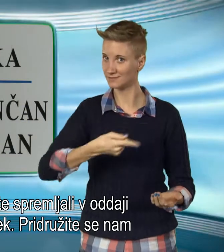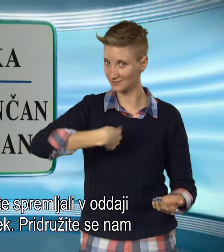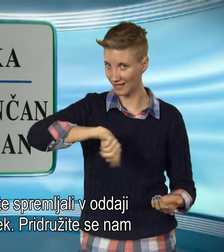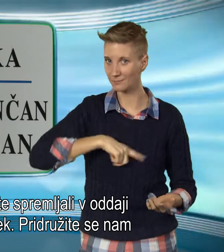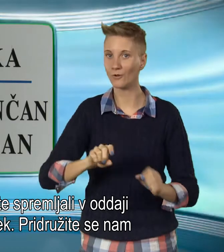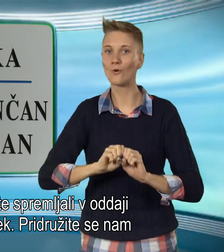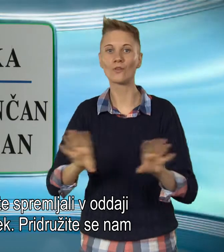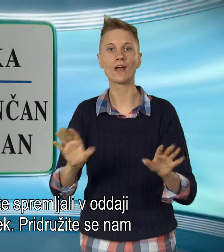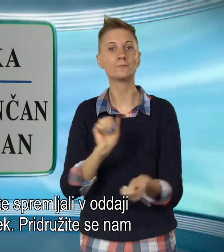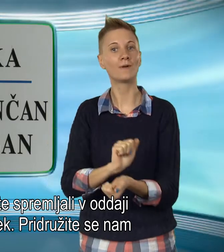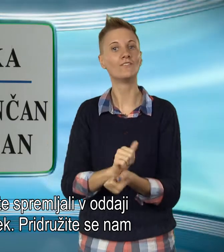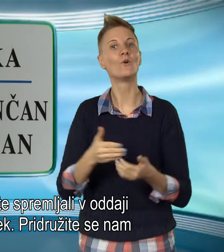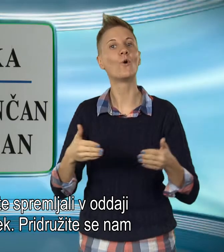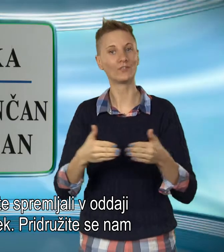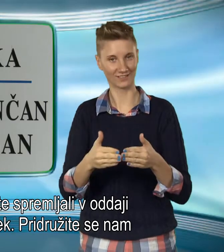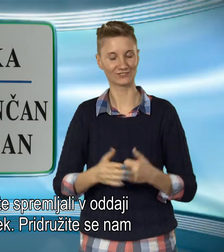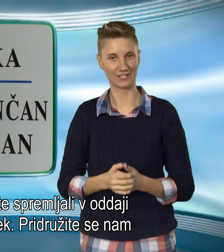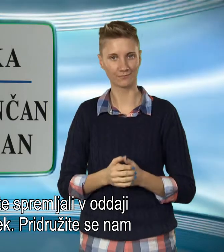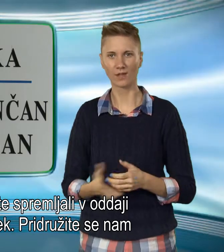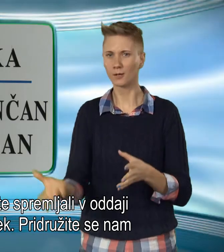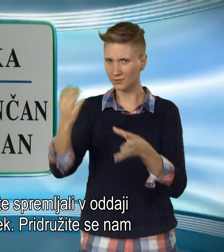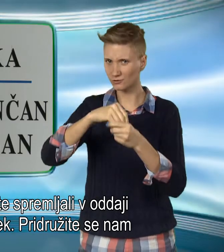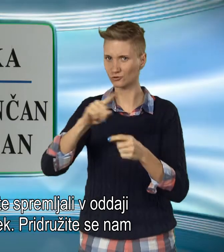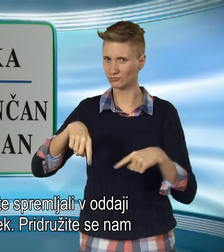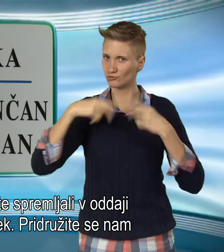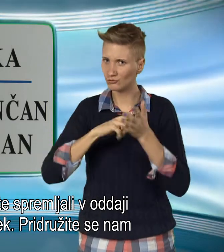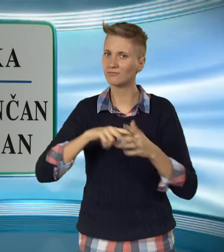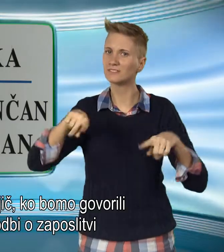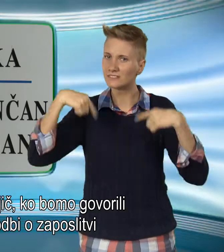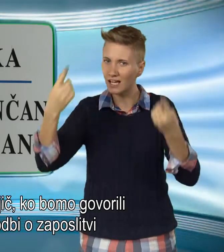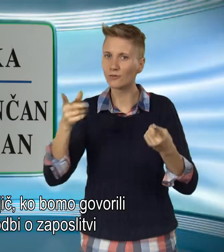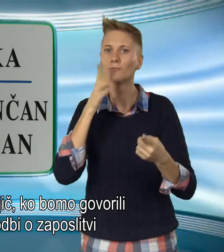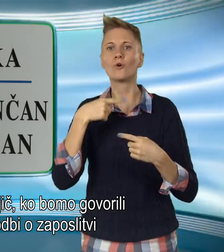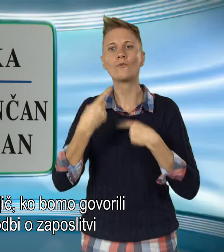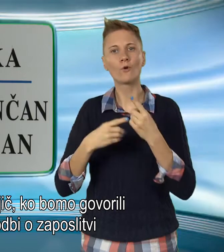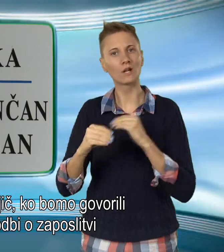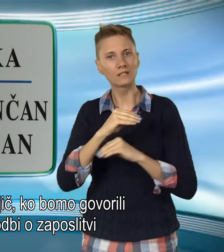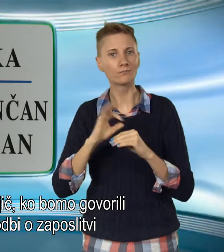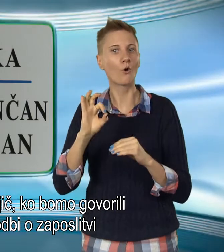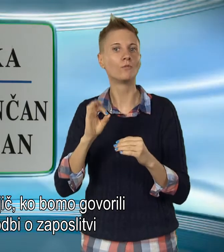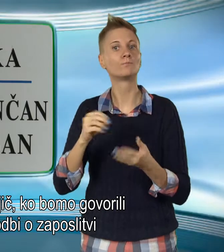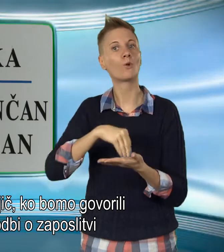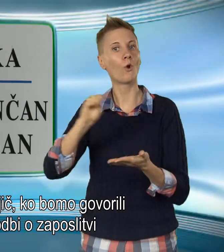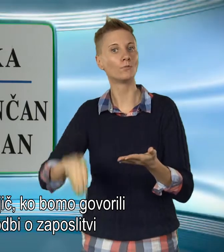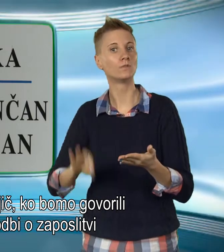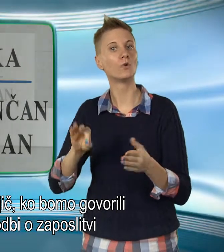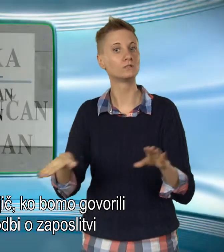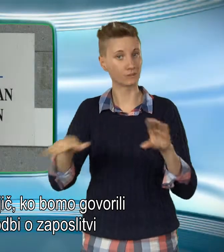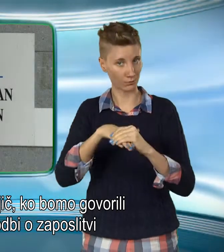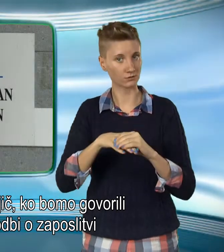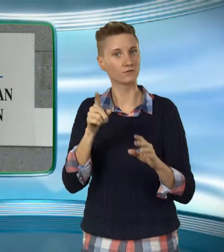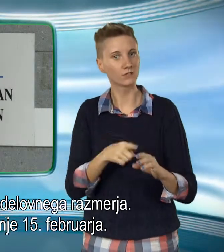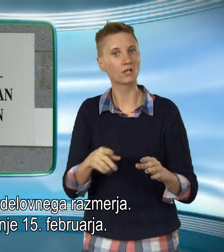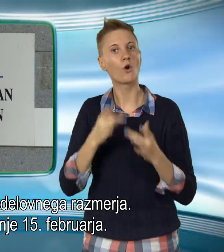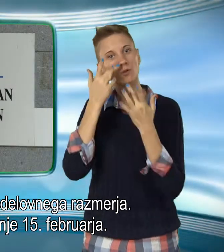Hvala, ker ste spremljali oddajo Pravni kotiček. Pridružite se nam tudi naslednjič, ko bomo govorili o pogodbi o zaposlitvi